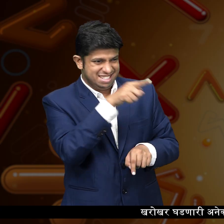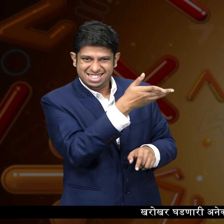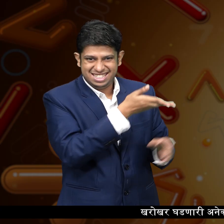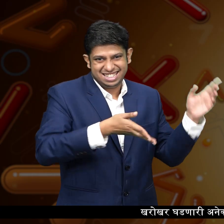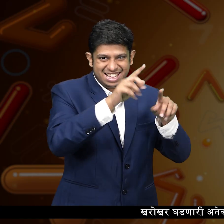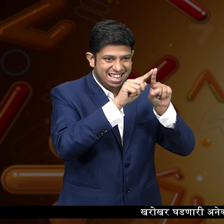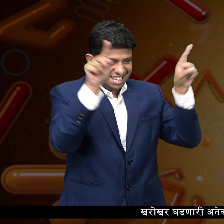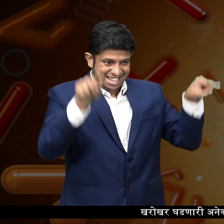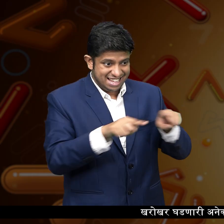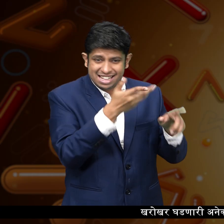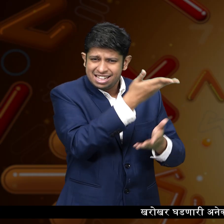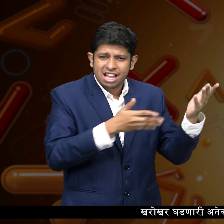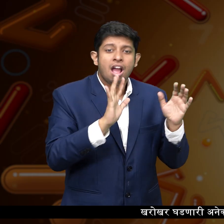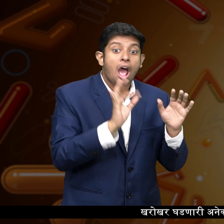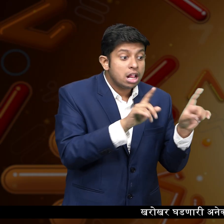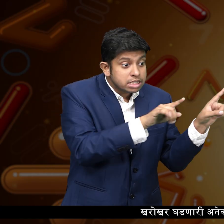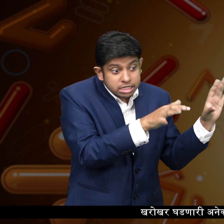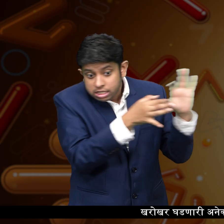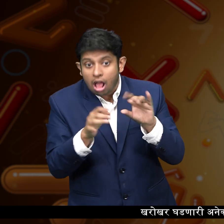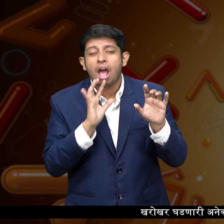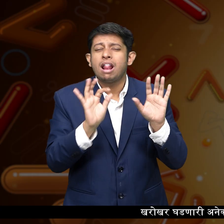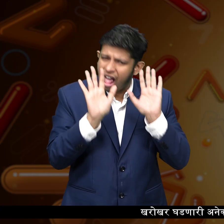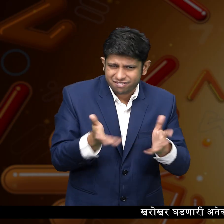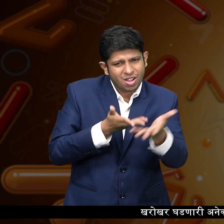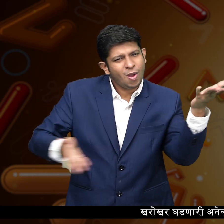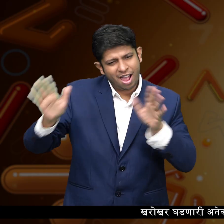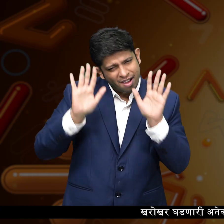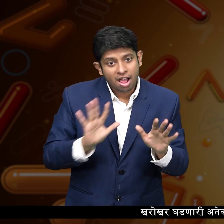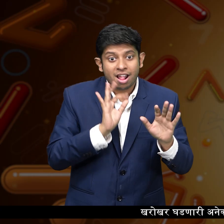खरोखर घडणारी अनेक चतुर्भुज भुजाचे उदाहरणे आहेत.